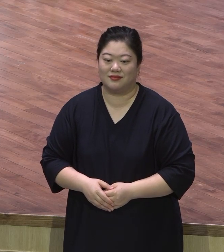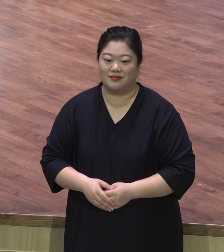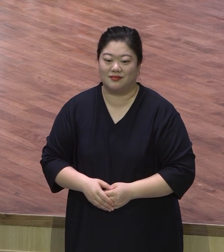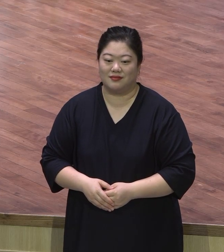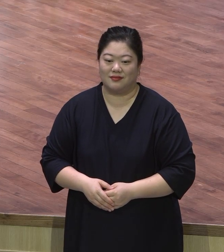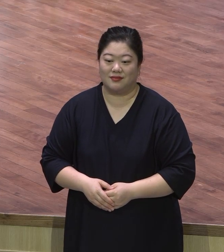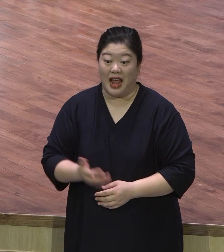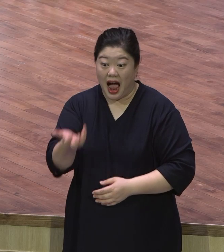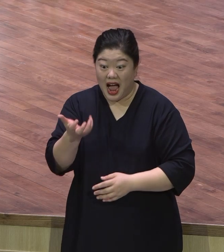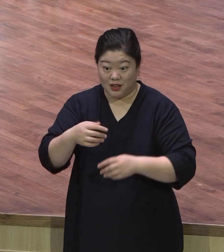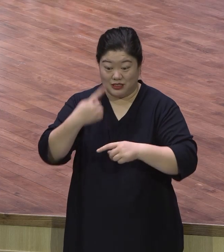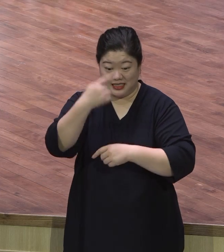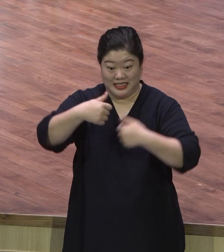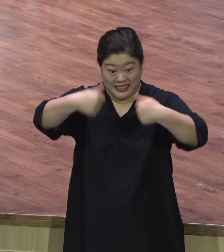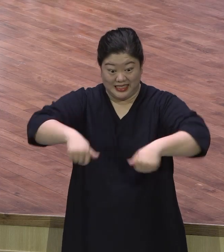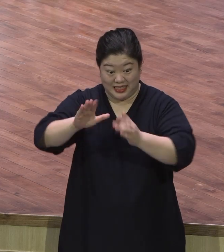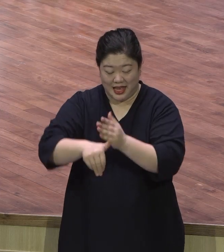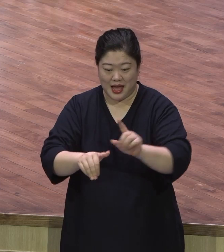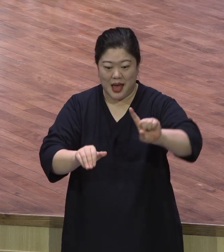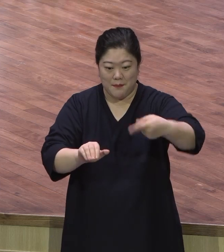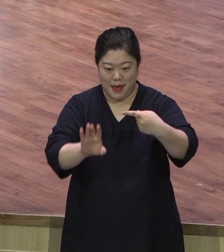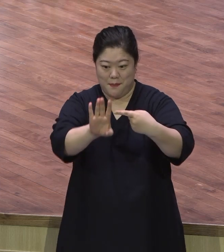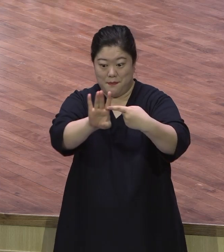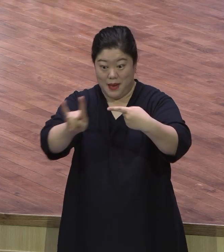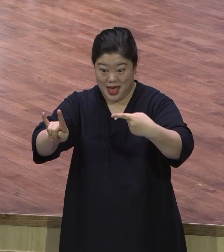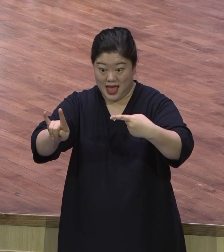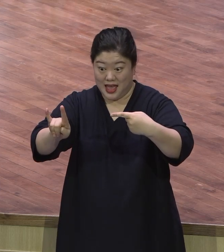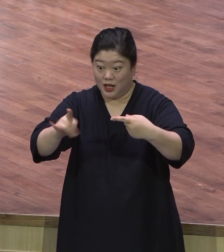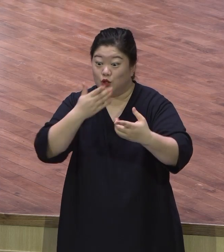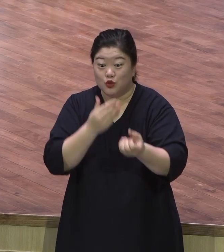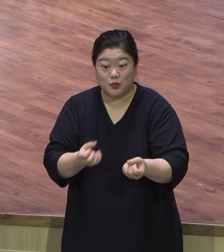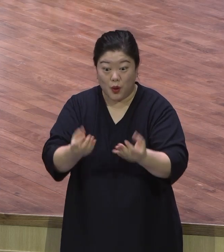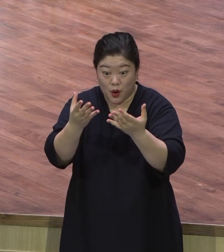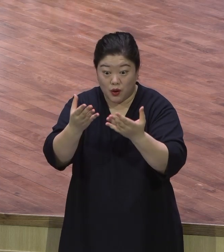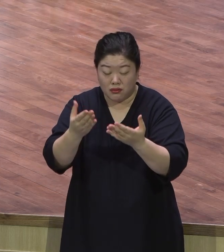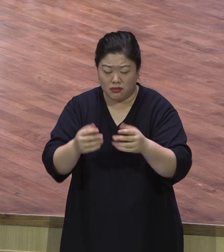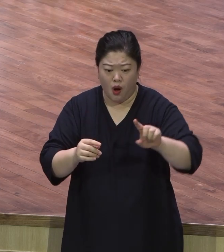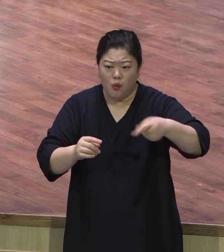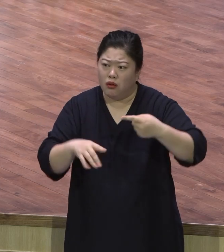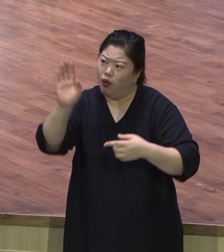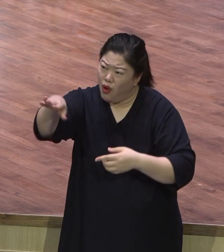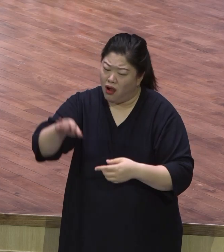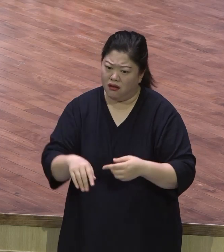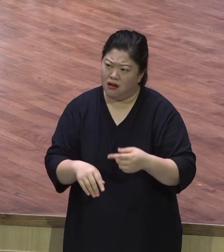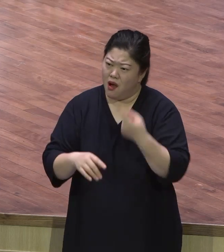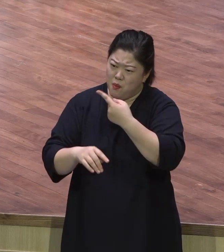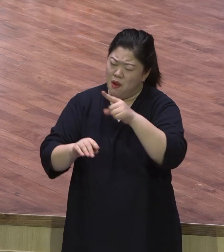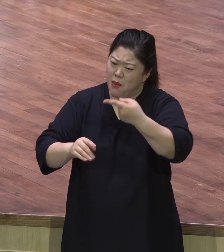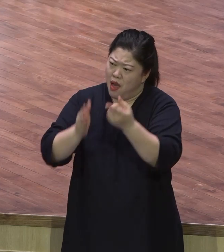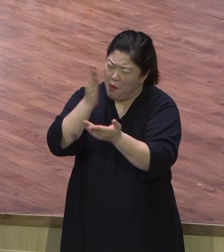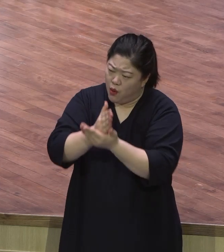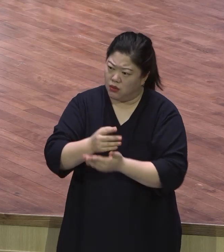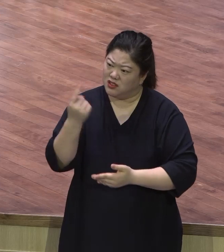백배라는 단어는 단어가 백밖에 없으세요. 더 이상 줄 게 없어요. 하나님.